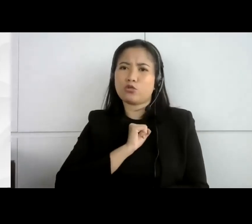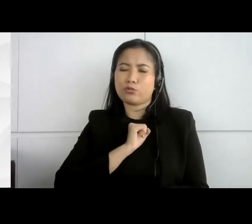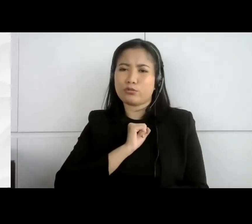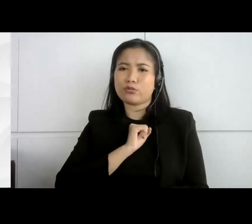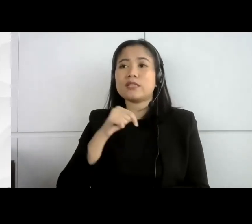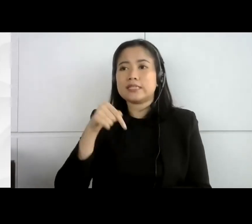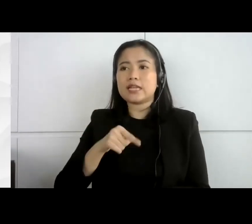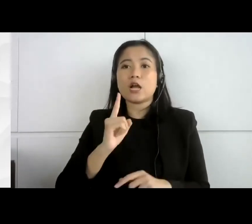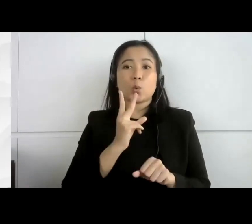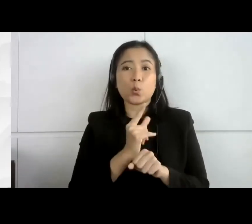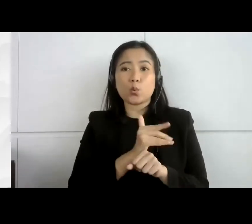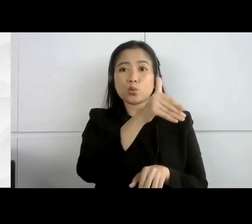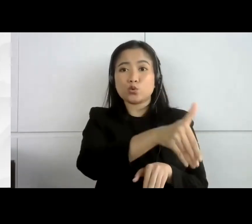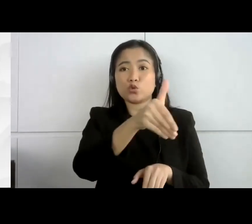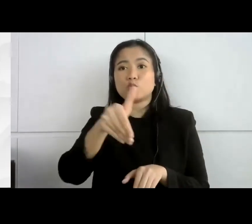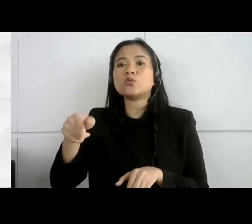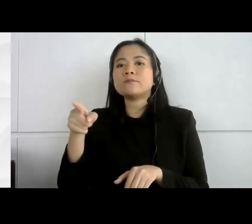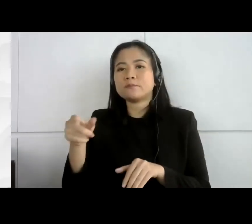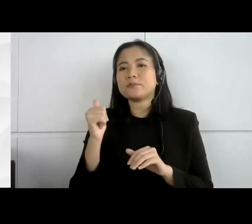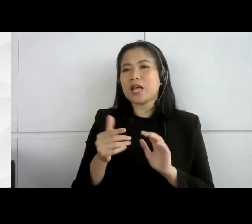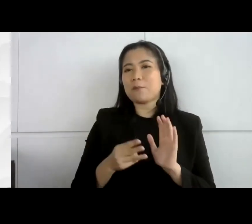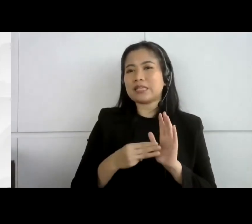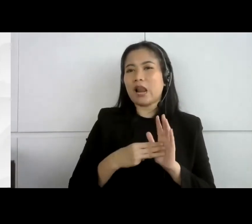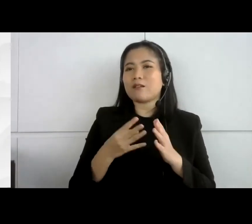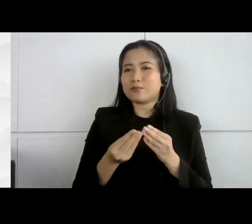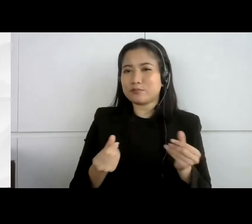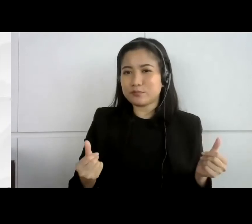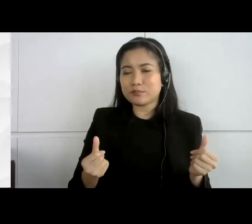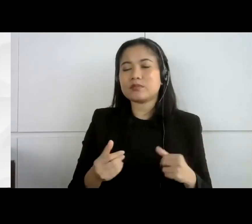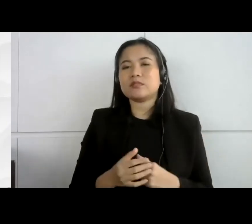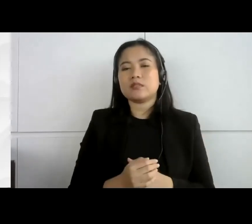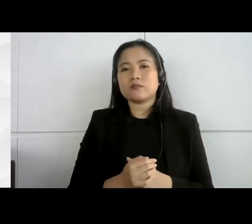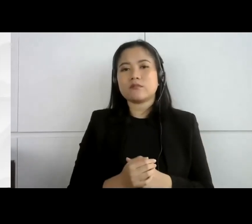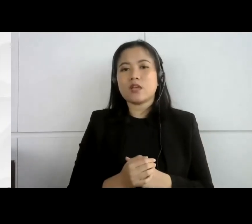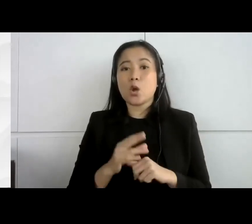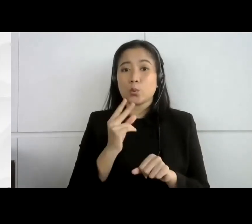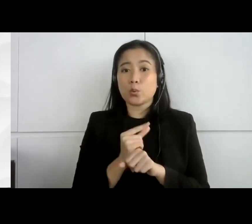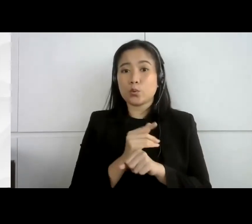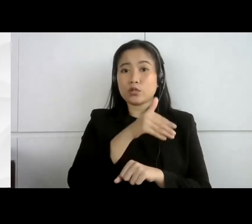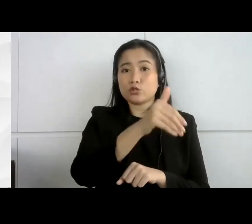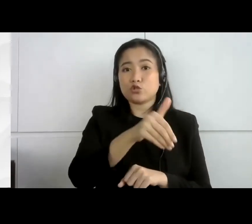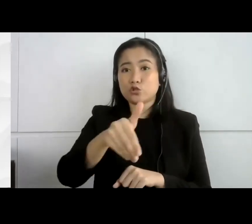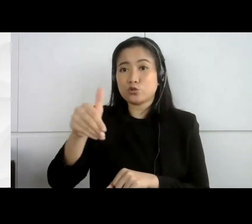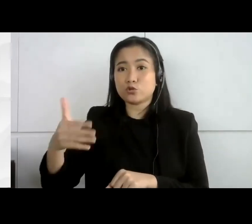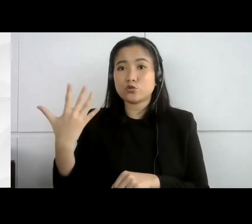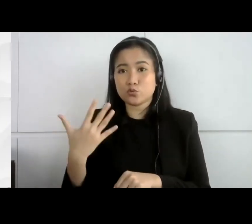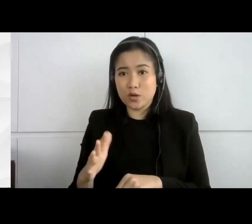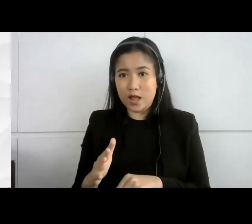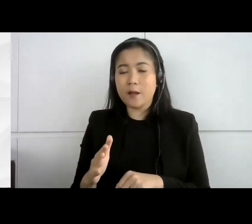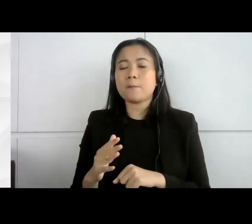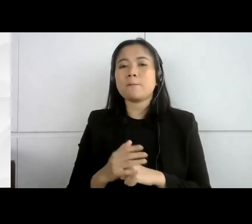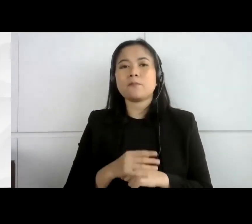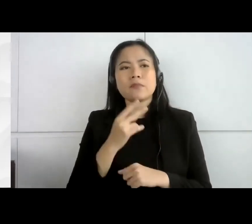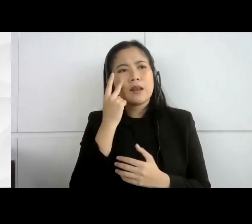ini, tentunya dapat mengatasi masalah-masalah tersebut. Setelah dilakukan kegiatan guru kunjung, saya melihat bahwa